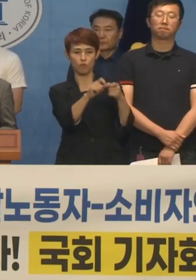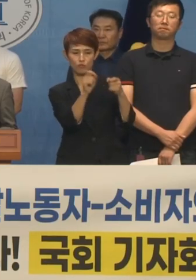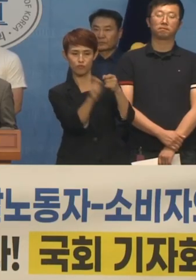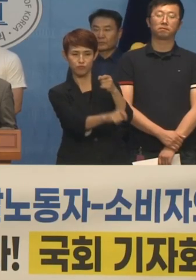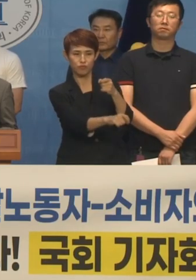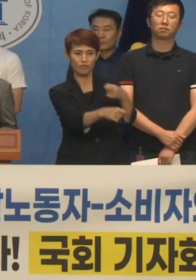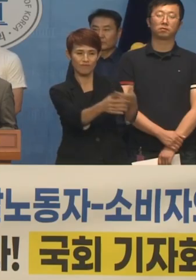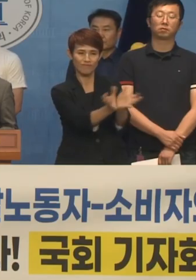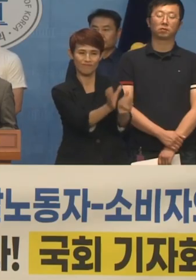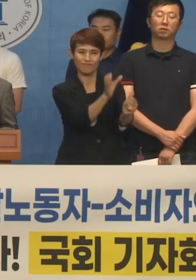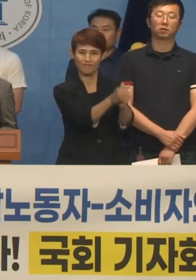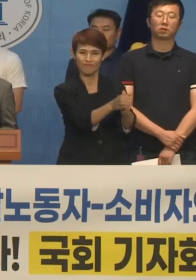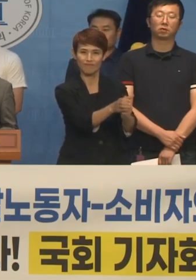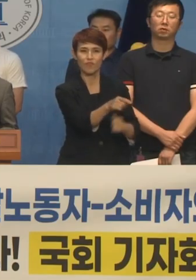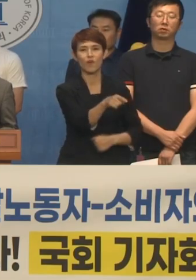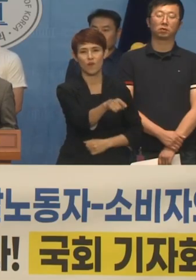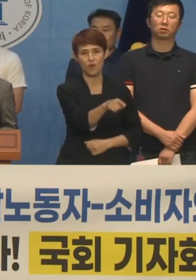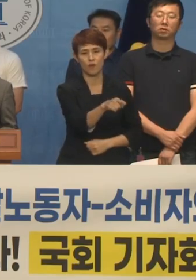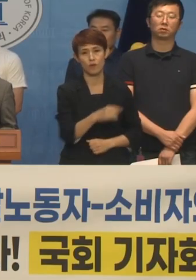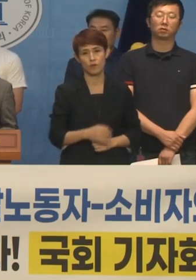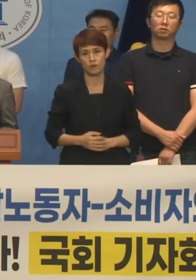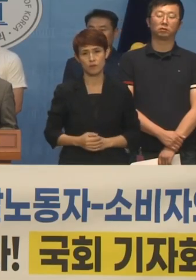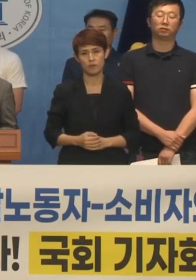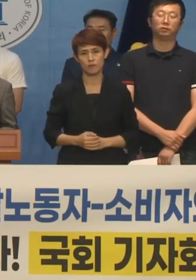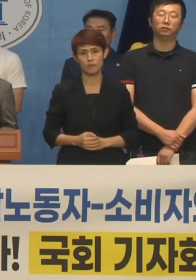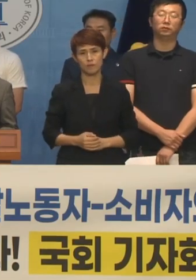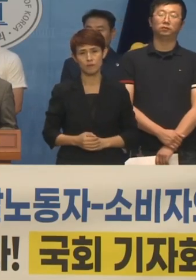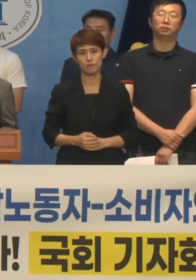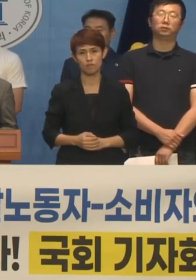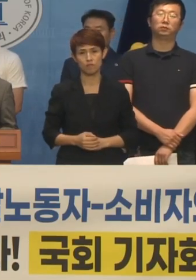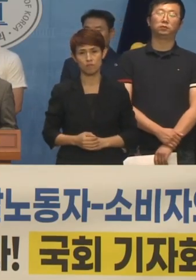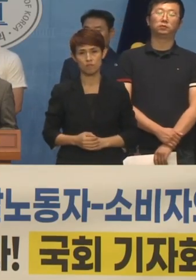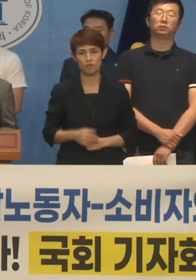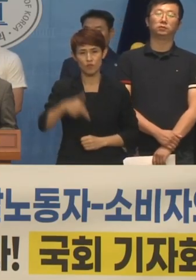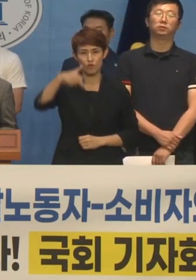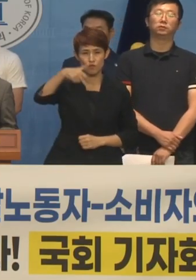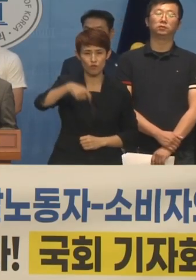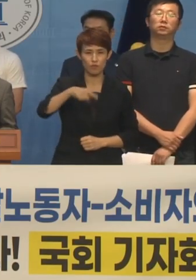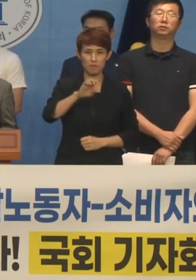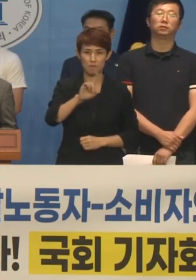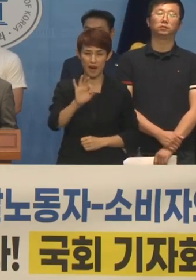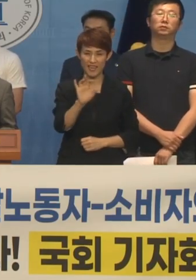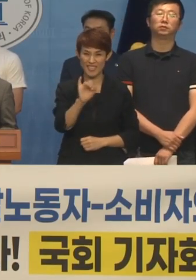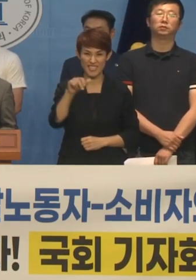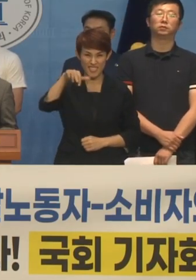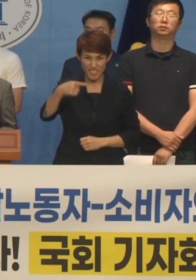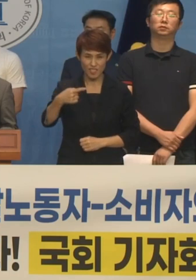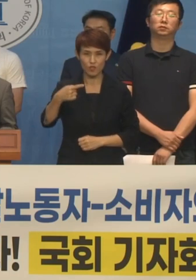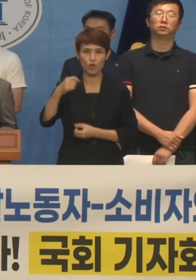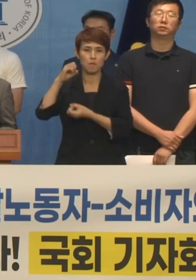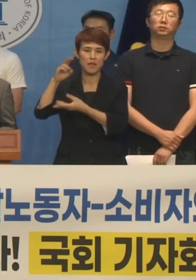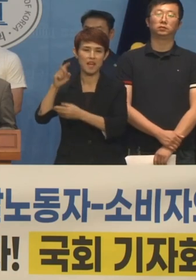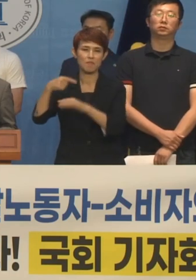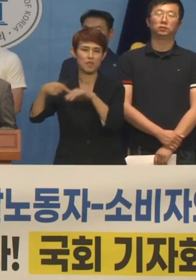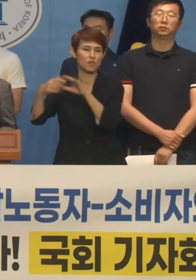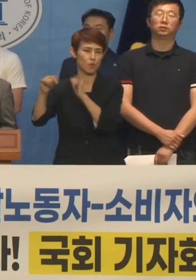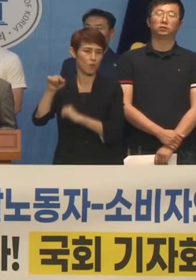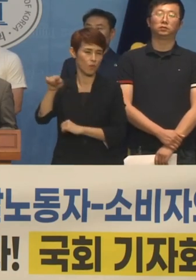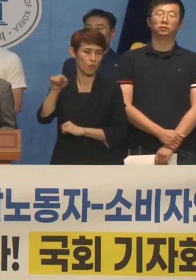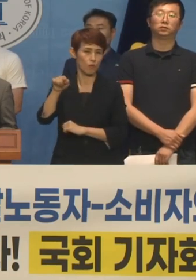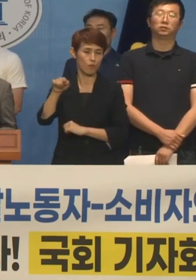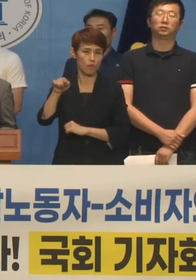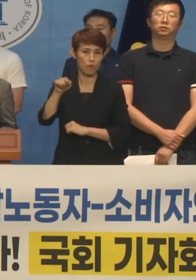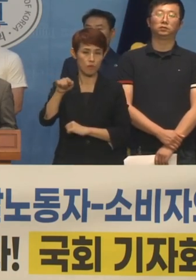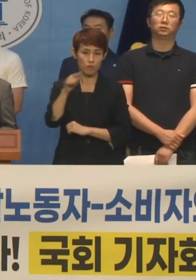중간 대점이라는 편법을 도입했습니다. 쿠팡 이츠와 배달의 민족입니다. 자영업자들은